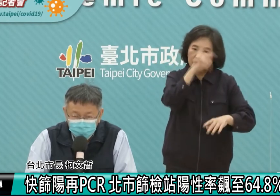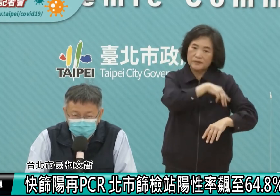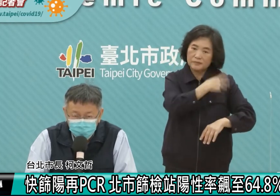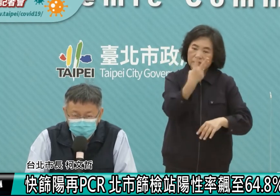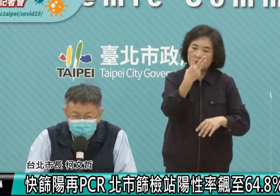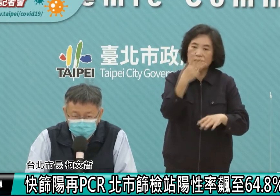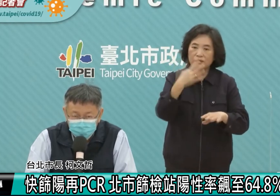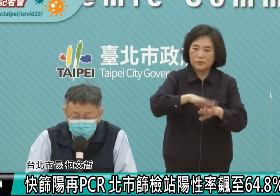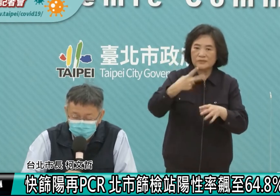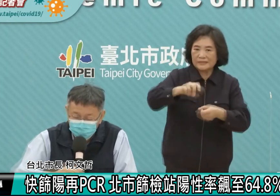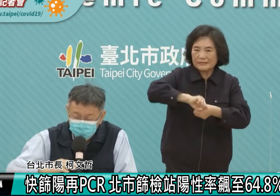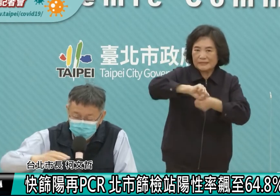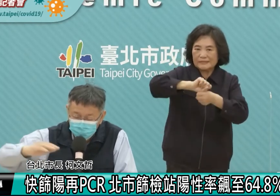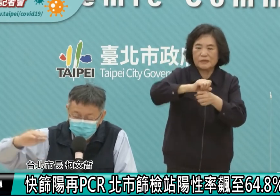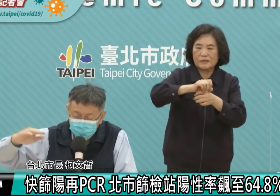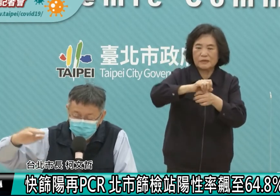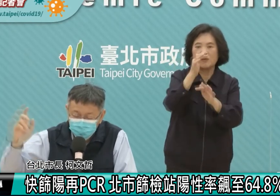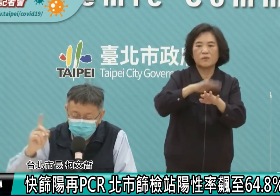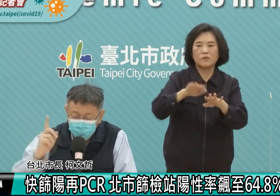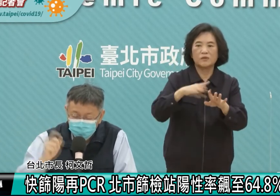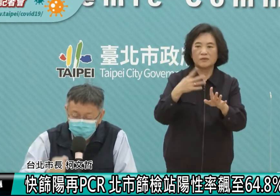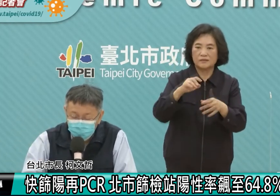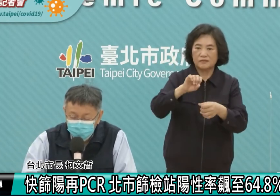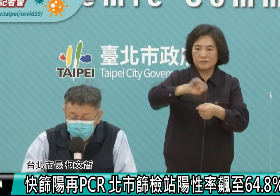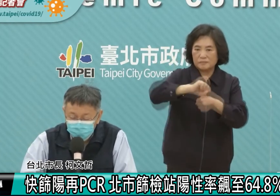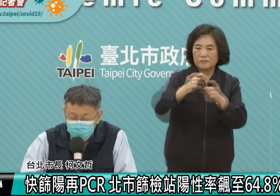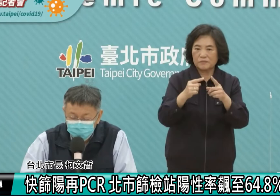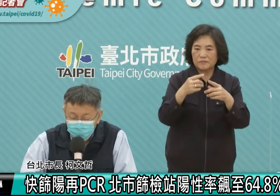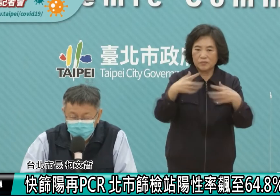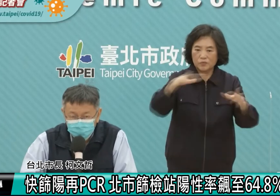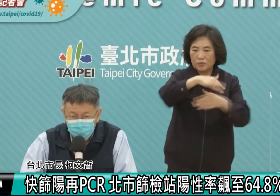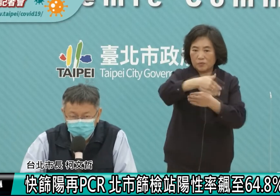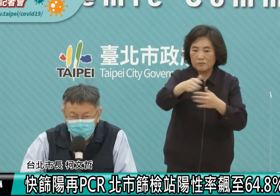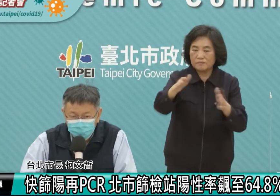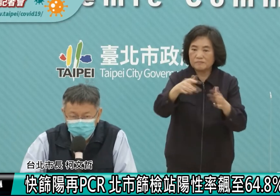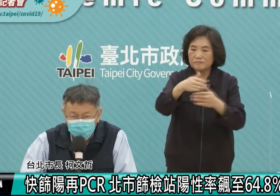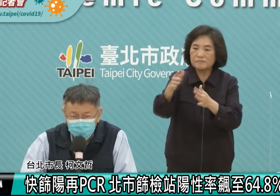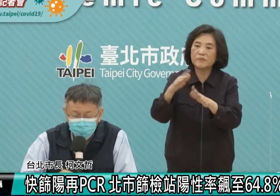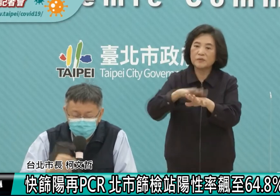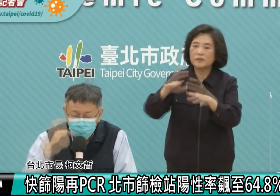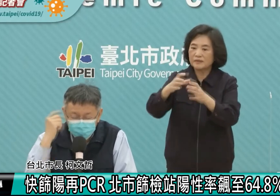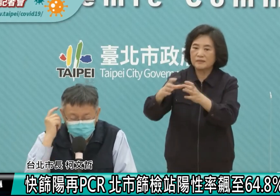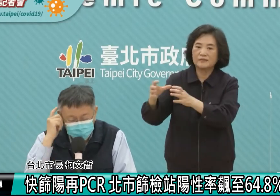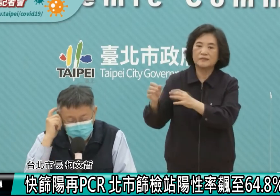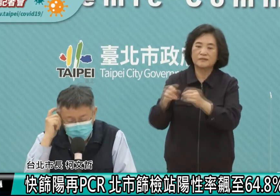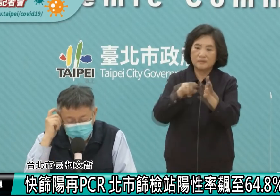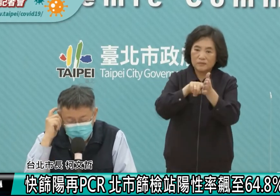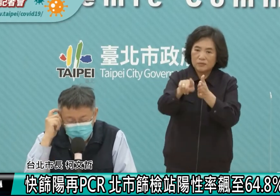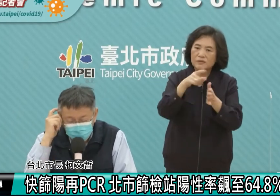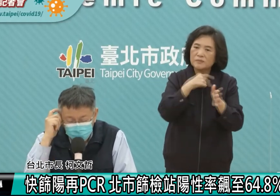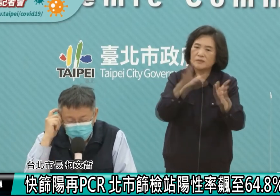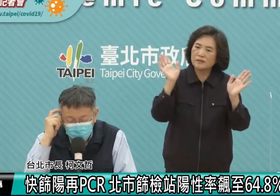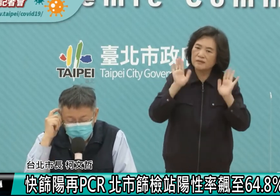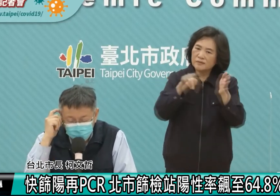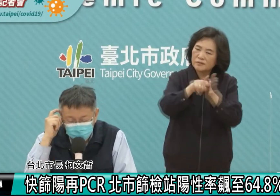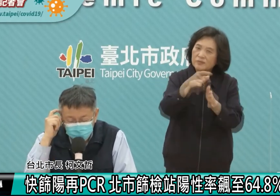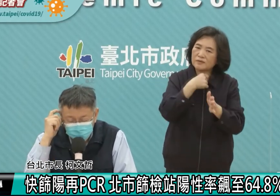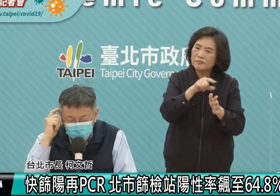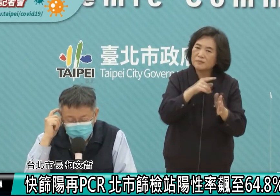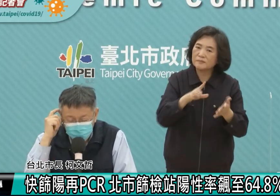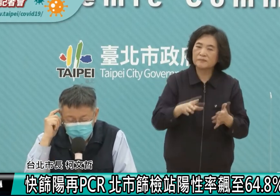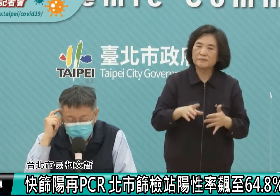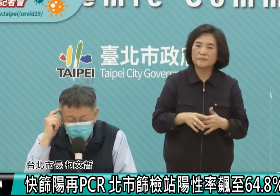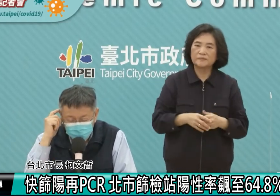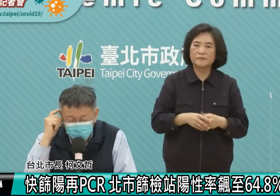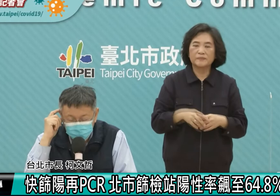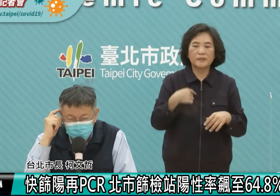可能会更完整，会继续上升，这第一点。第二点哦，儿童要不要设专区哦？因为我看那个数据